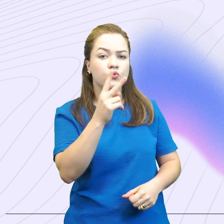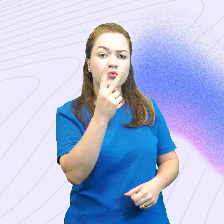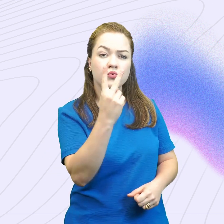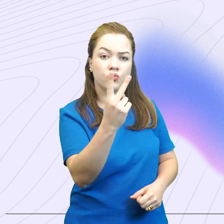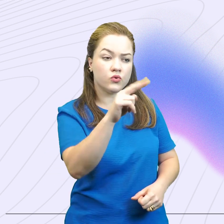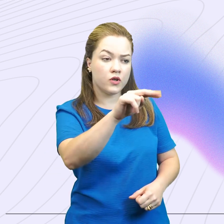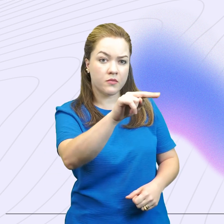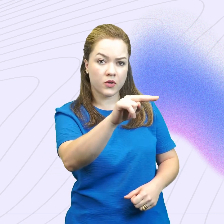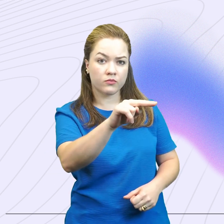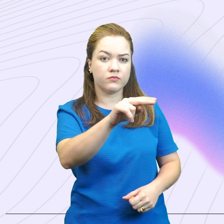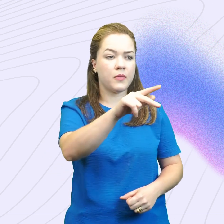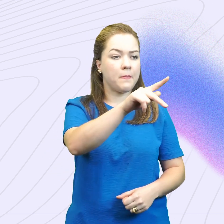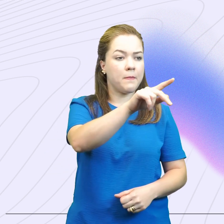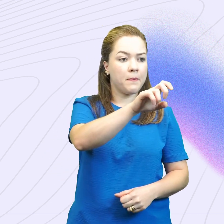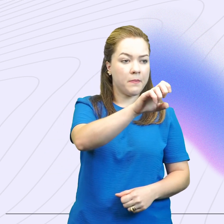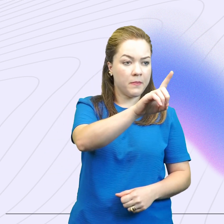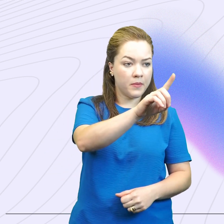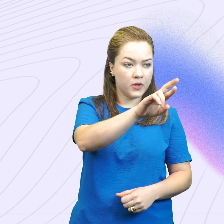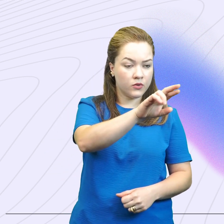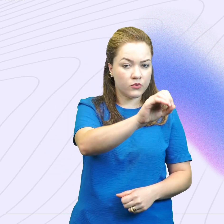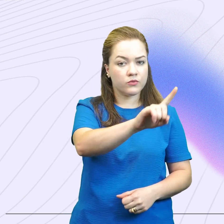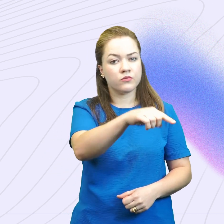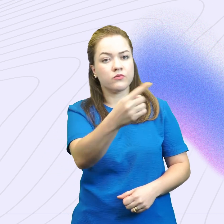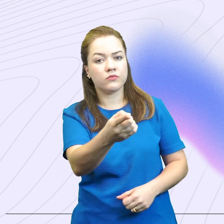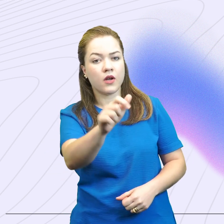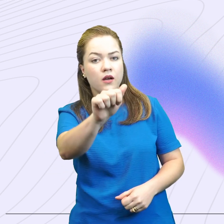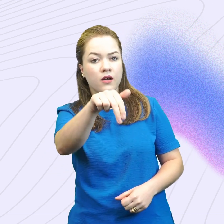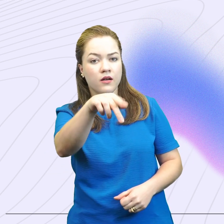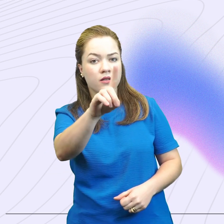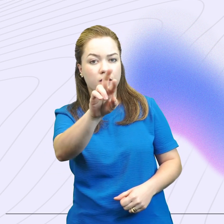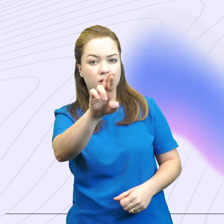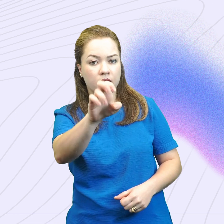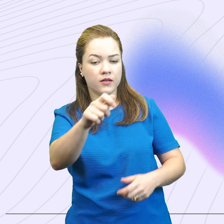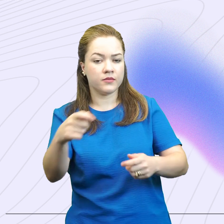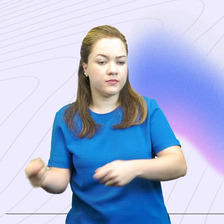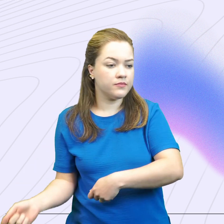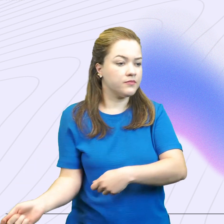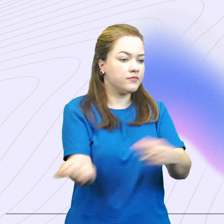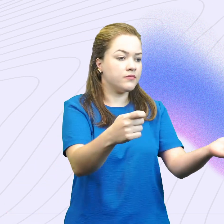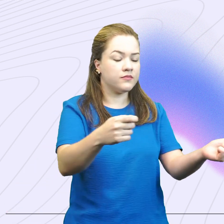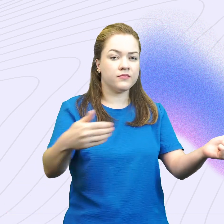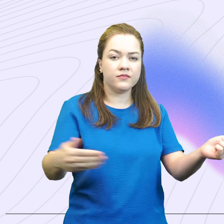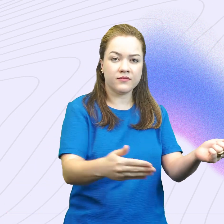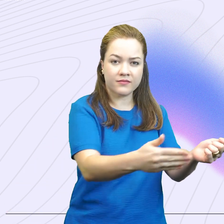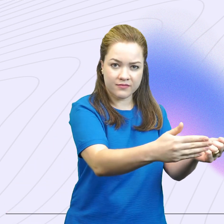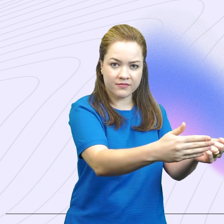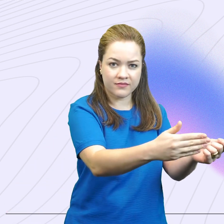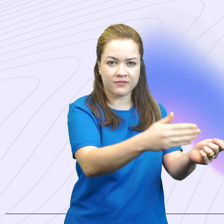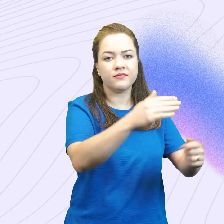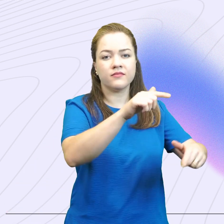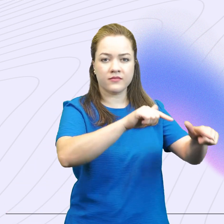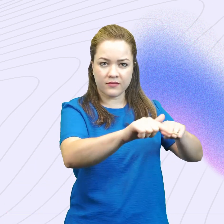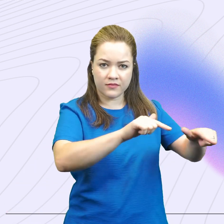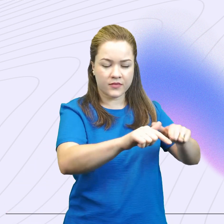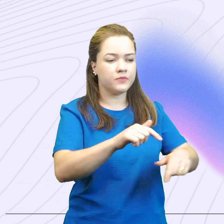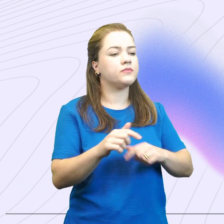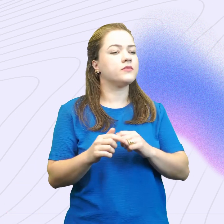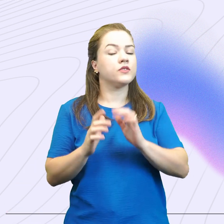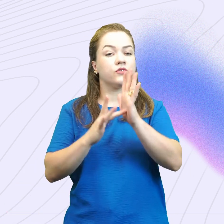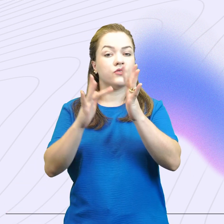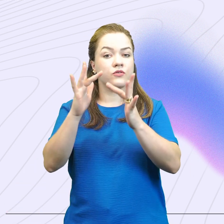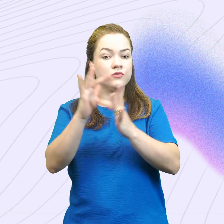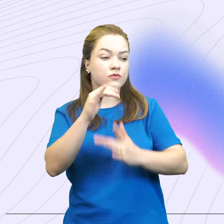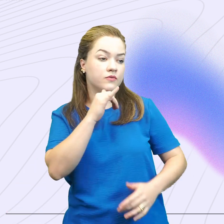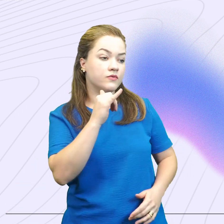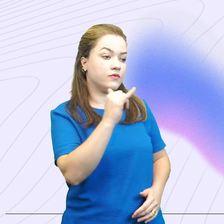Pedro, e André. Eles lançaram as redes ao mar, porque eram pescadores. Jesus